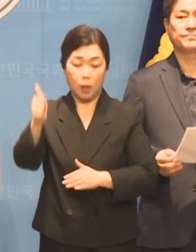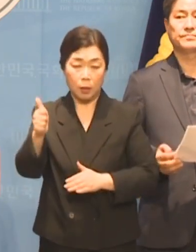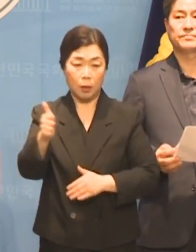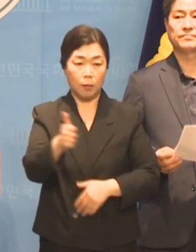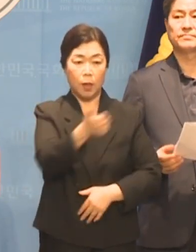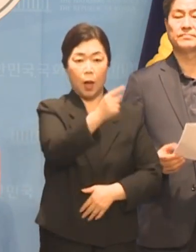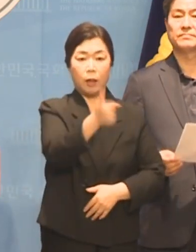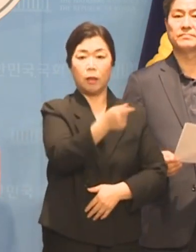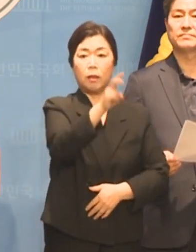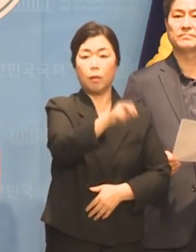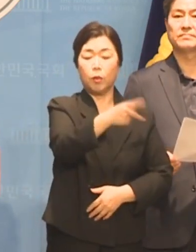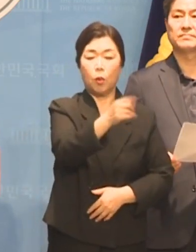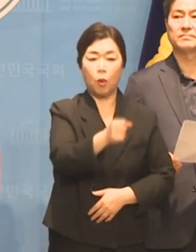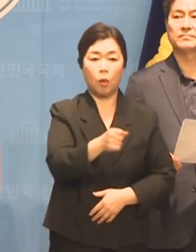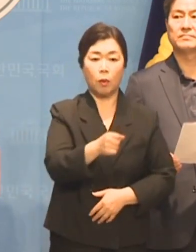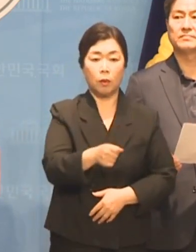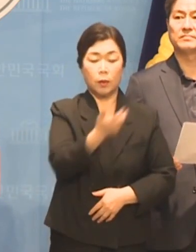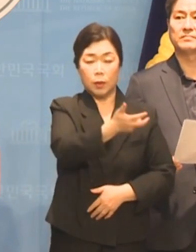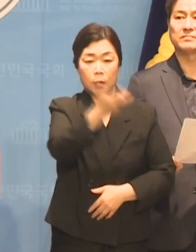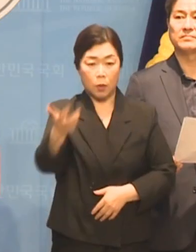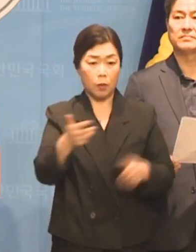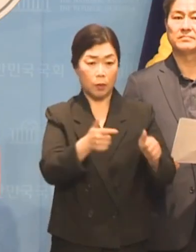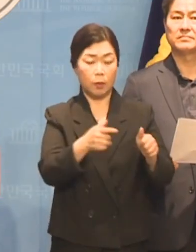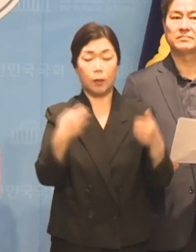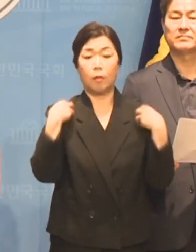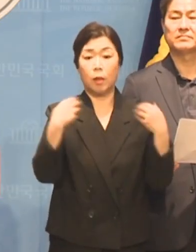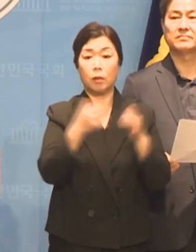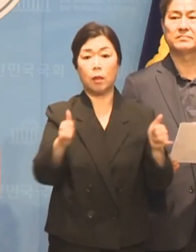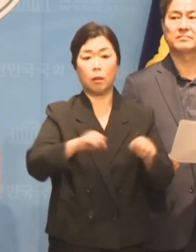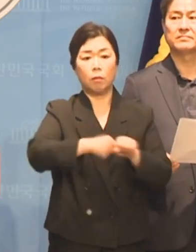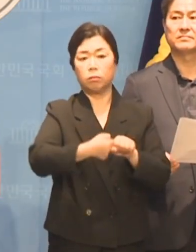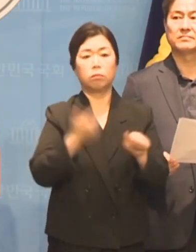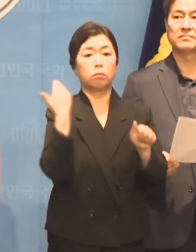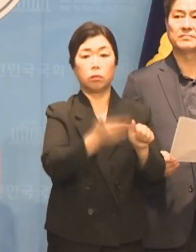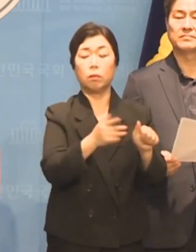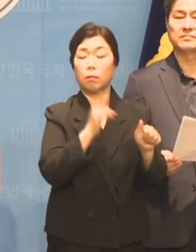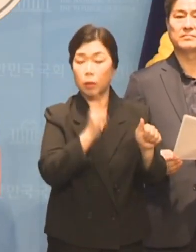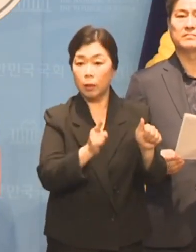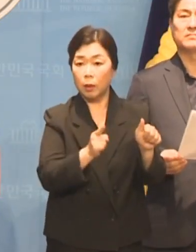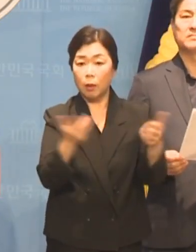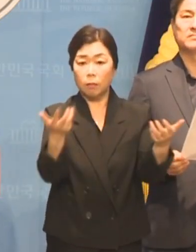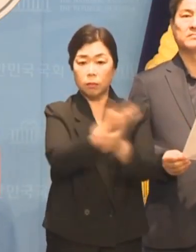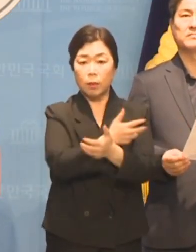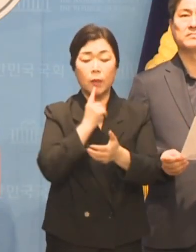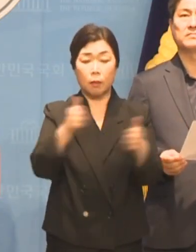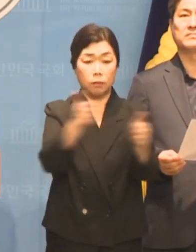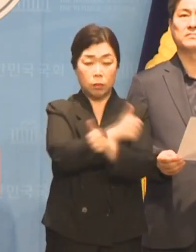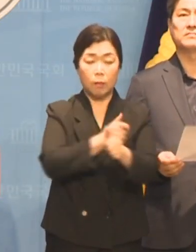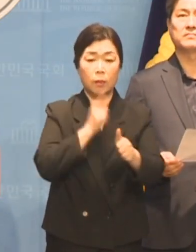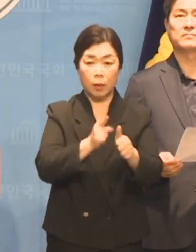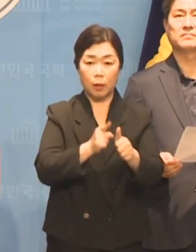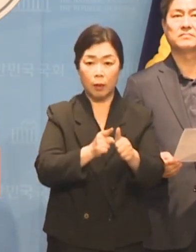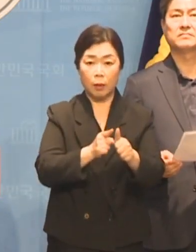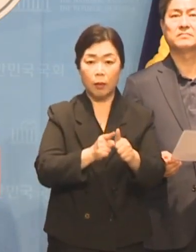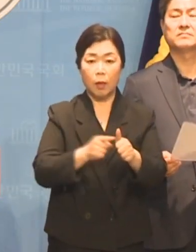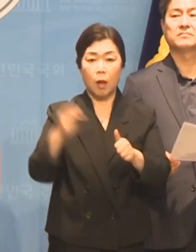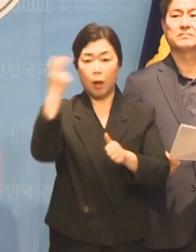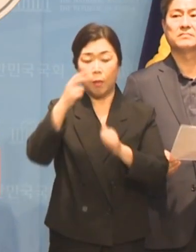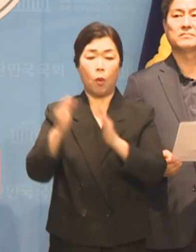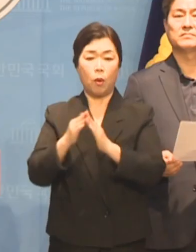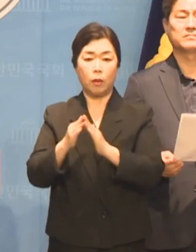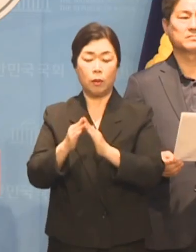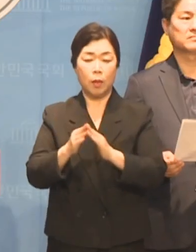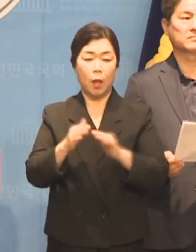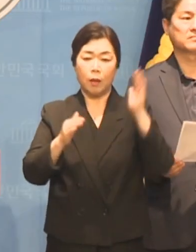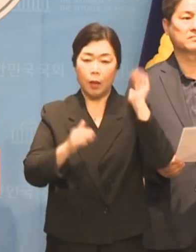이전 의혹 담당자를 인사 조치했다고 합니다. 감사원은 대통령 국정운영 지원 기관이라며